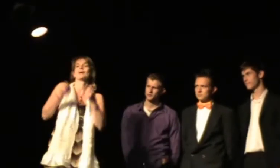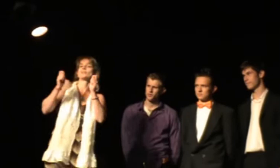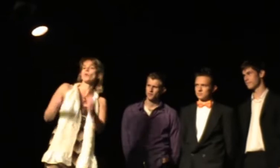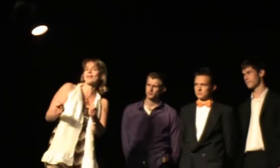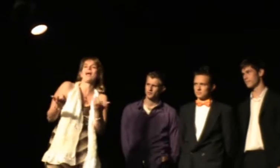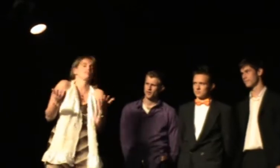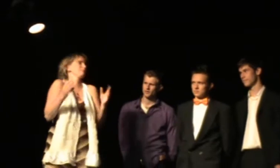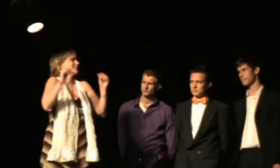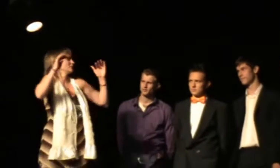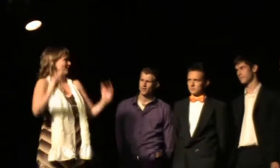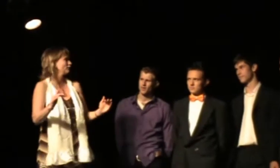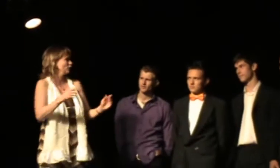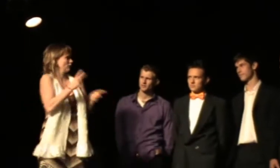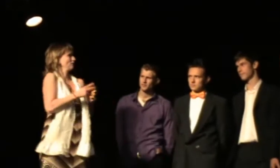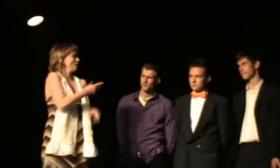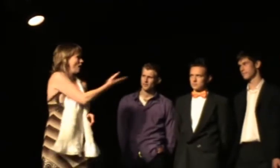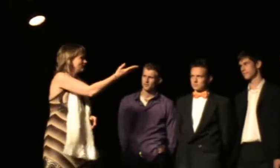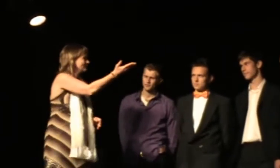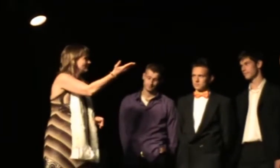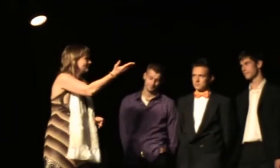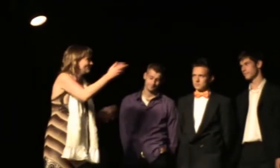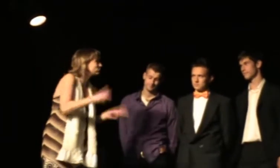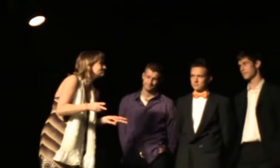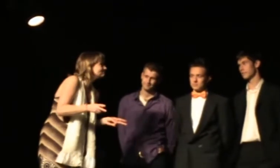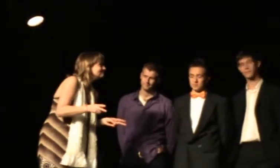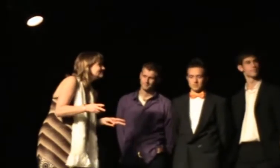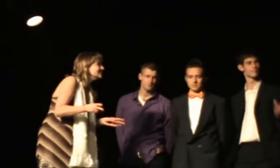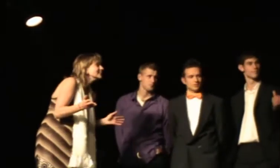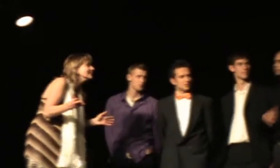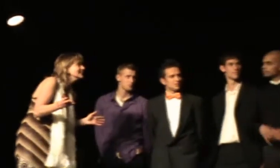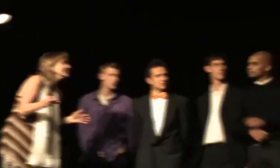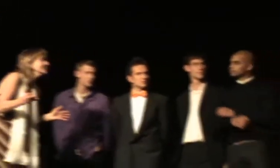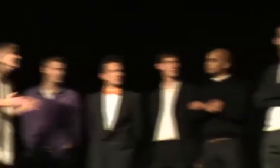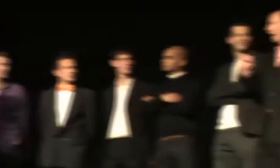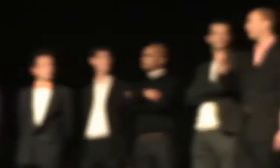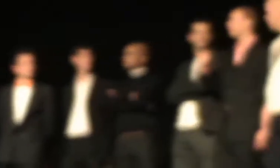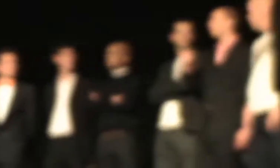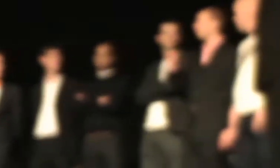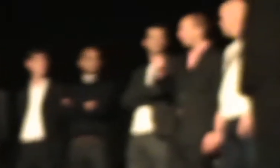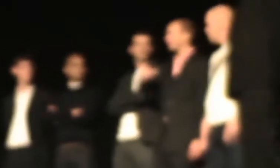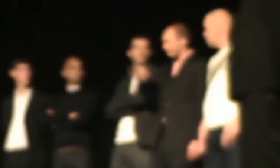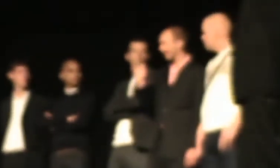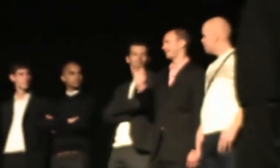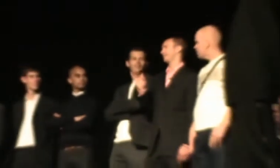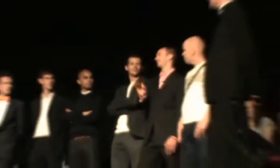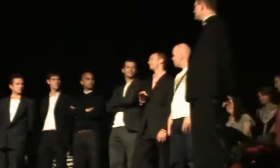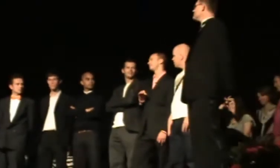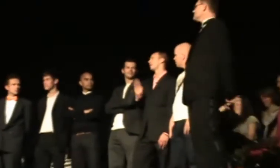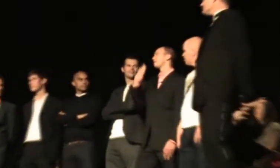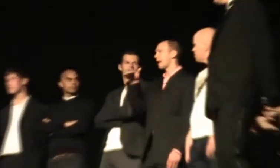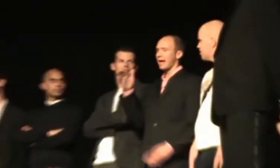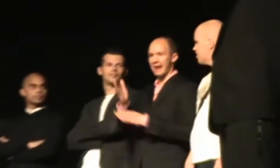getraind, en het resultaat was dus wel wat minder dan verwacht. Maar dat klopt toch? Ja, we